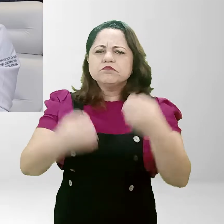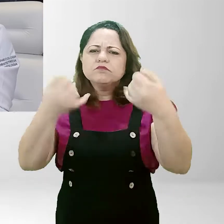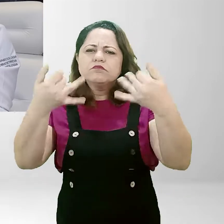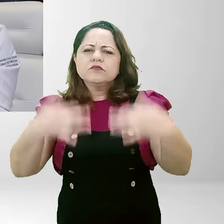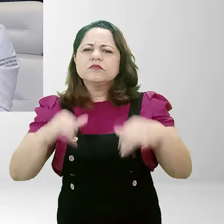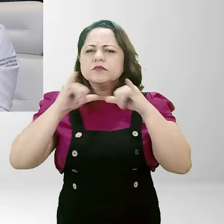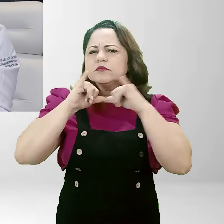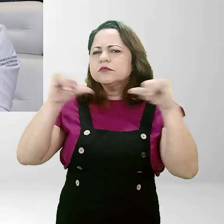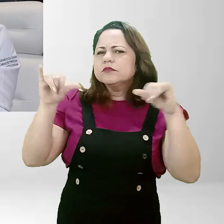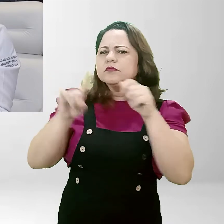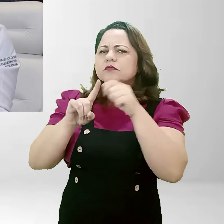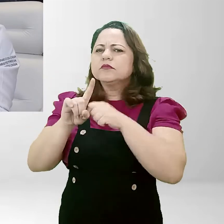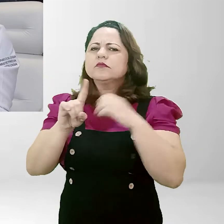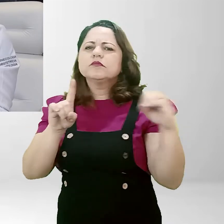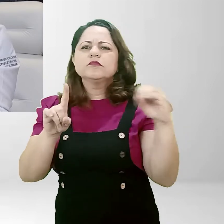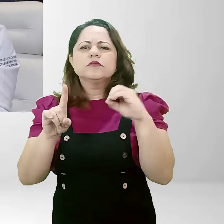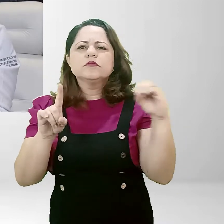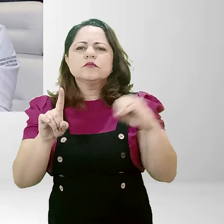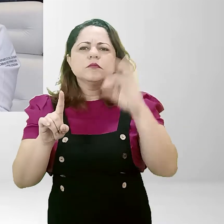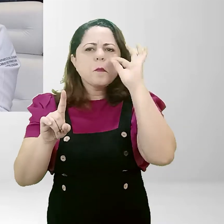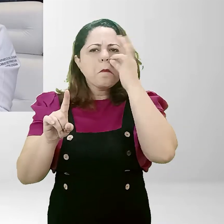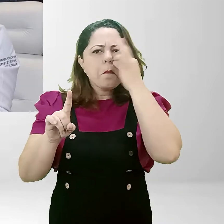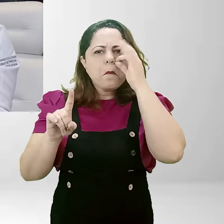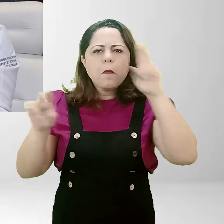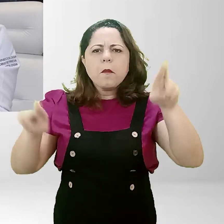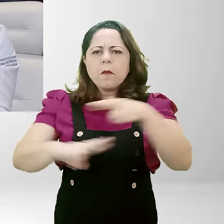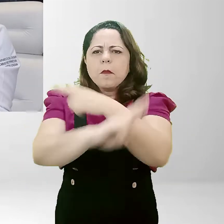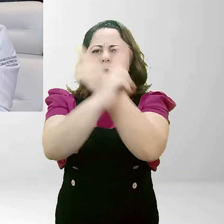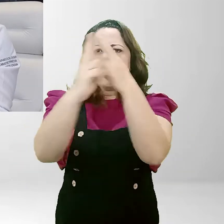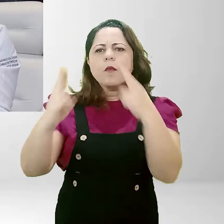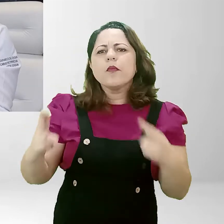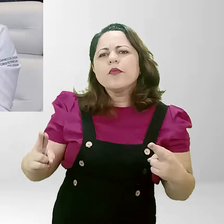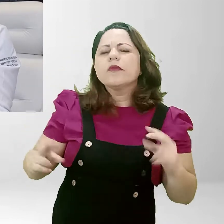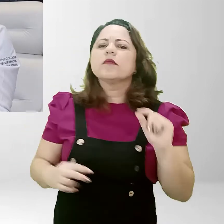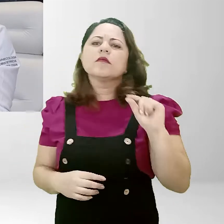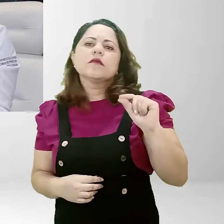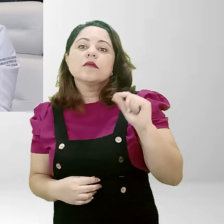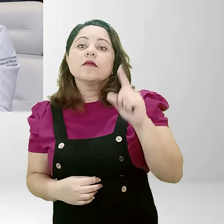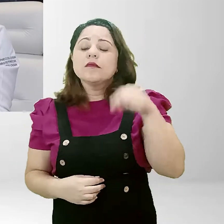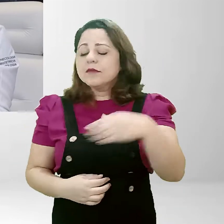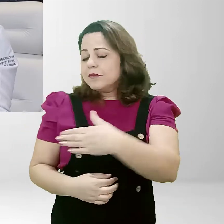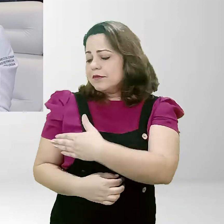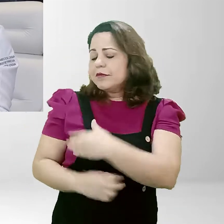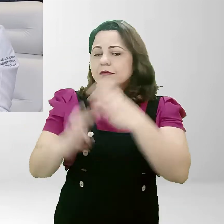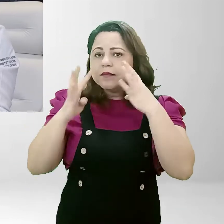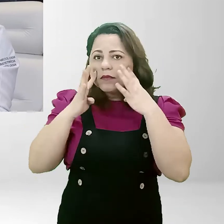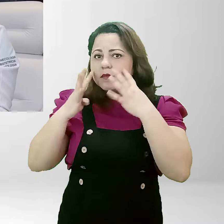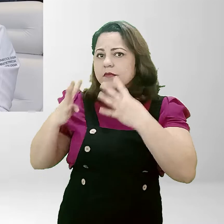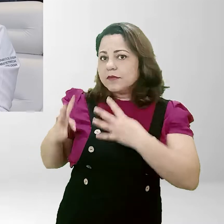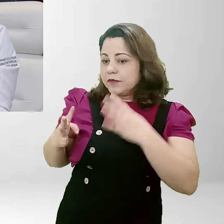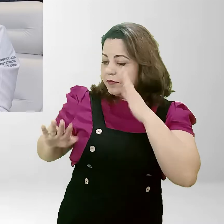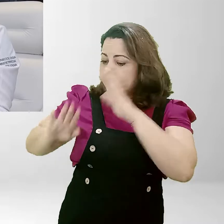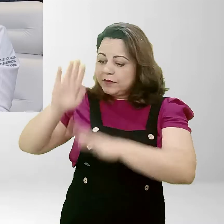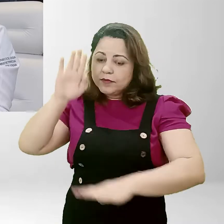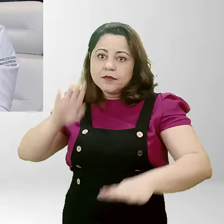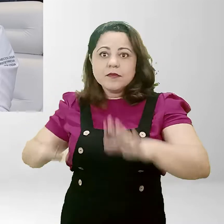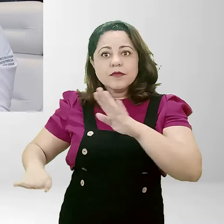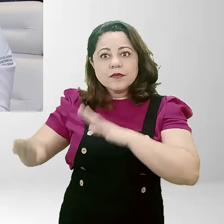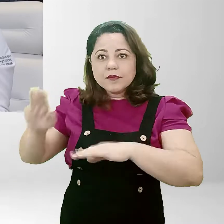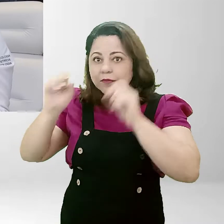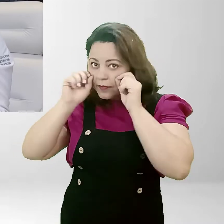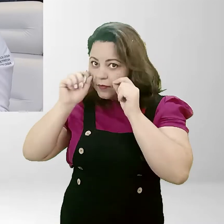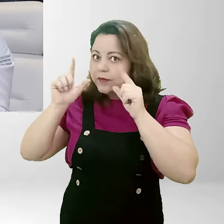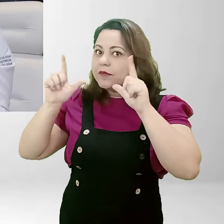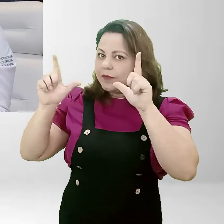A gente fala muito sobre o Outubro Rosa como uma época de rastreamento e de atenção com a mama, mas na verdade